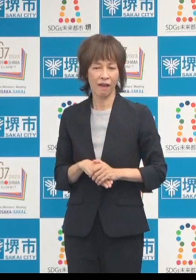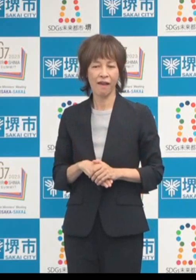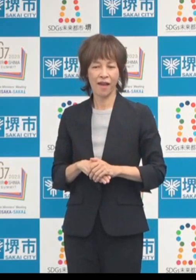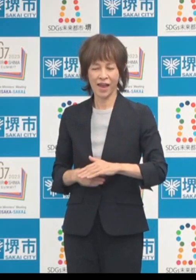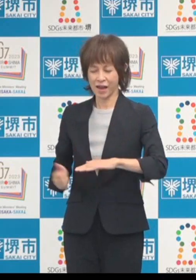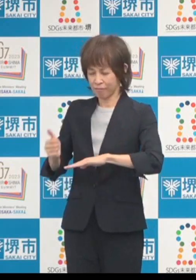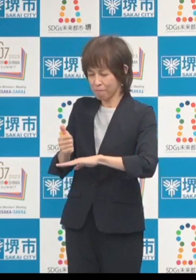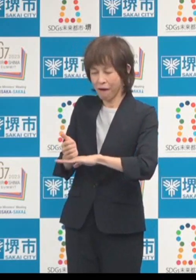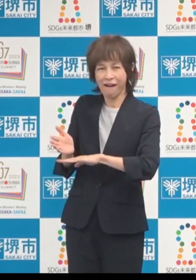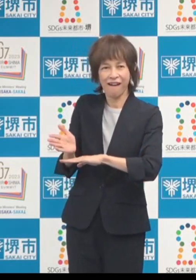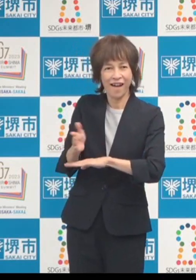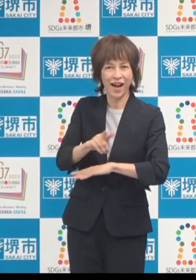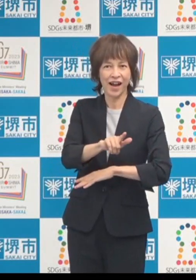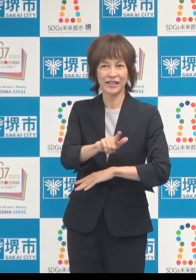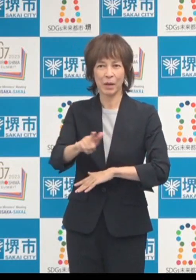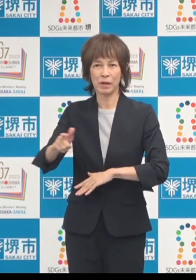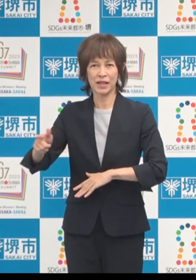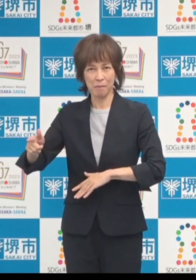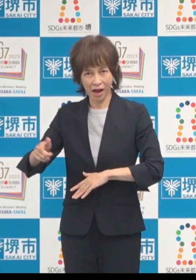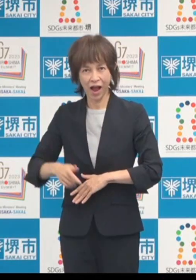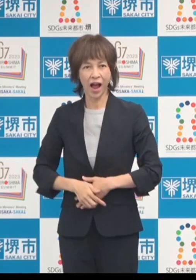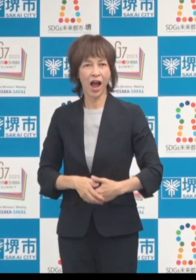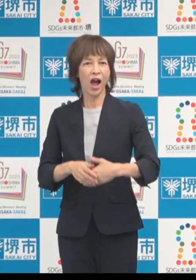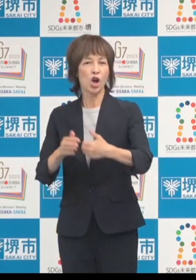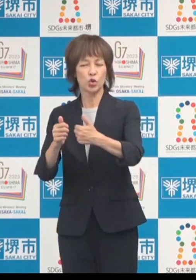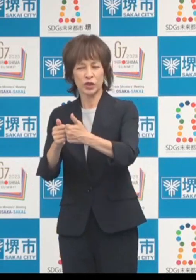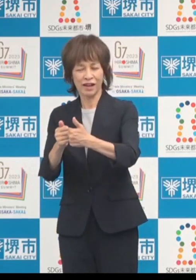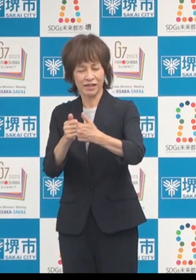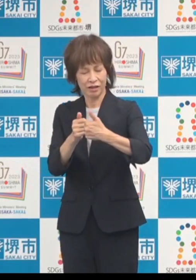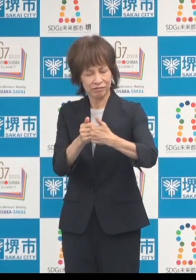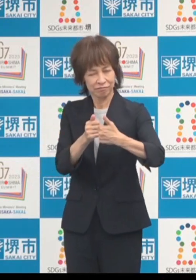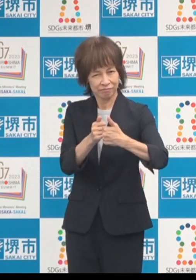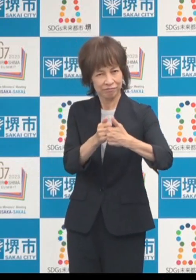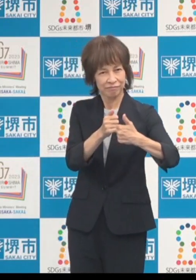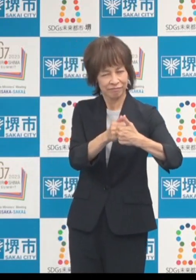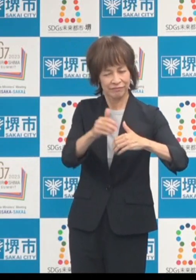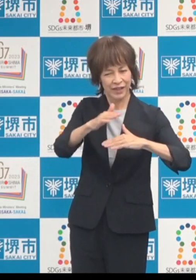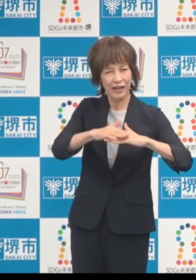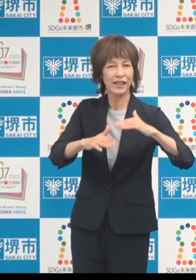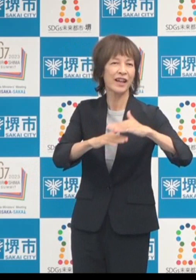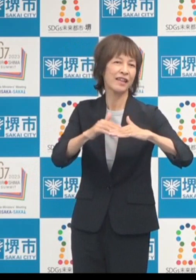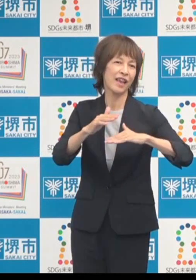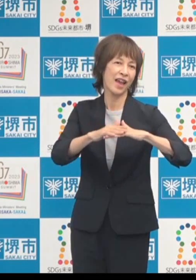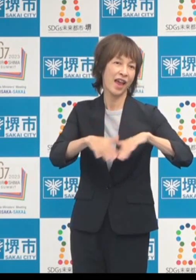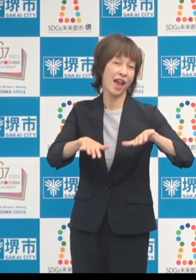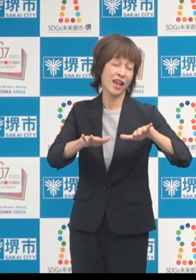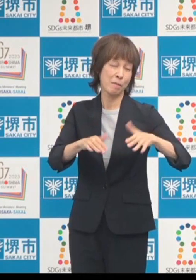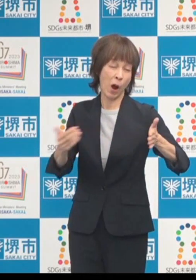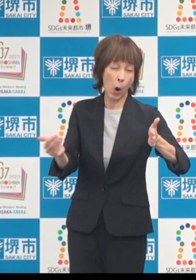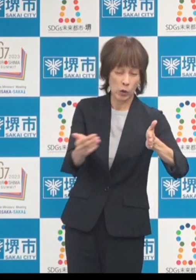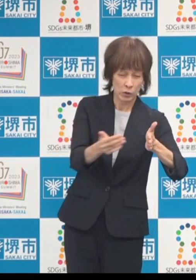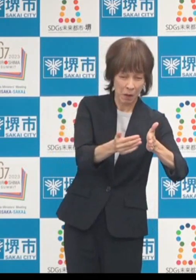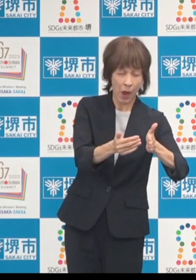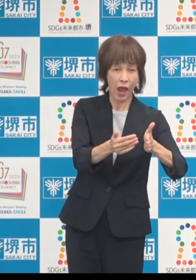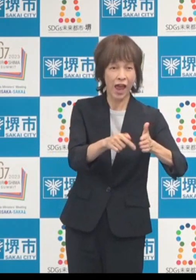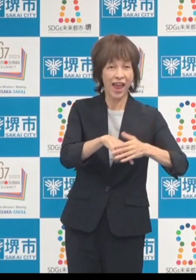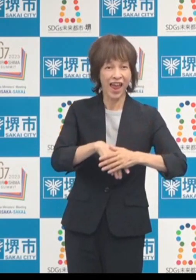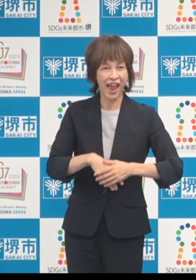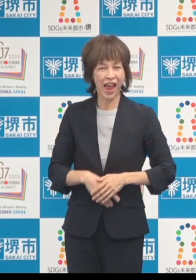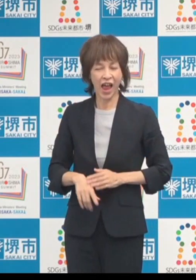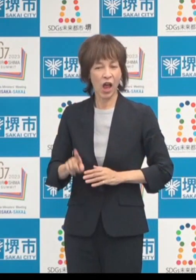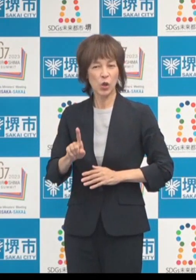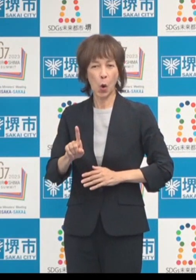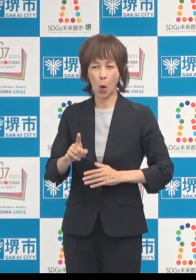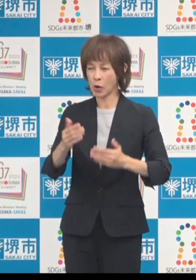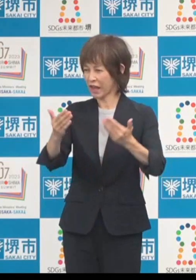からさまざま打ち合わせ繰り返しながら関わっておりまして、今まさに大詰め段階でどこにどういう展